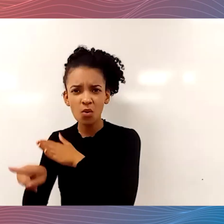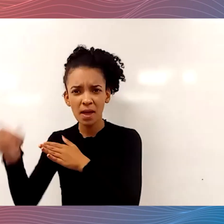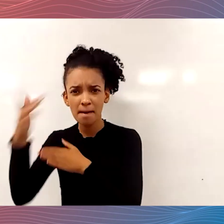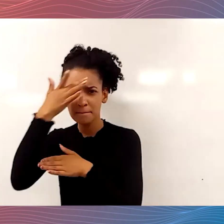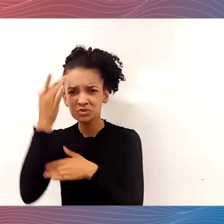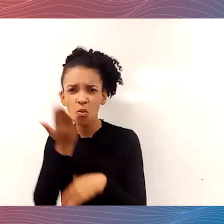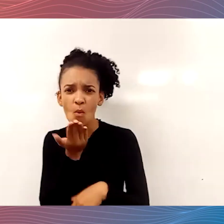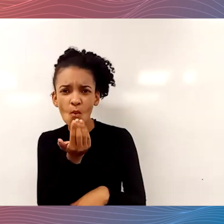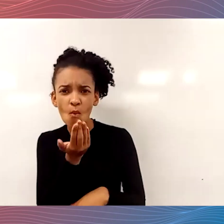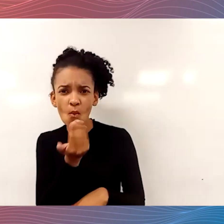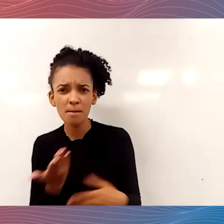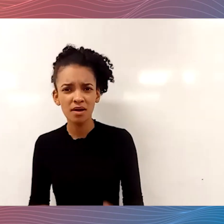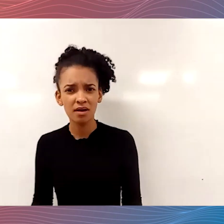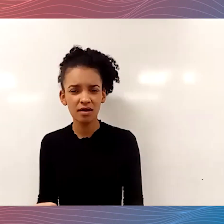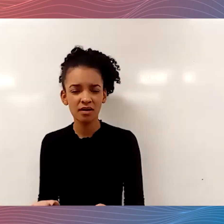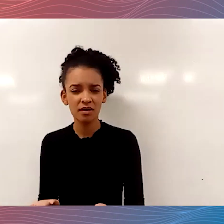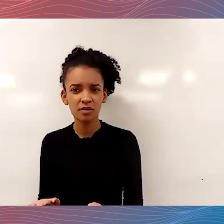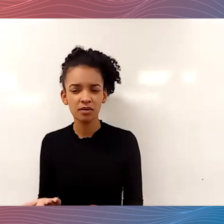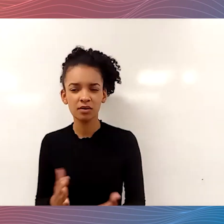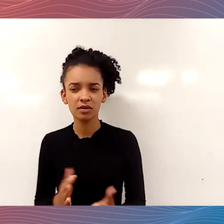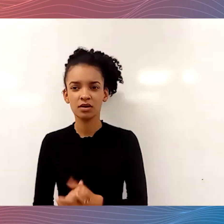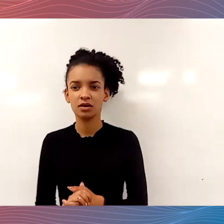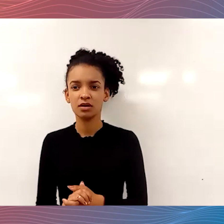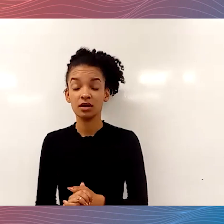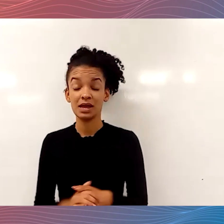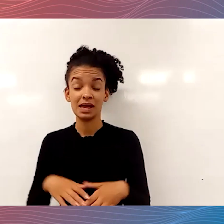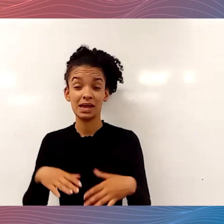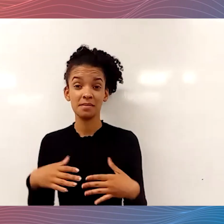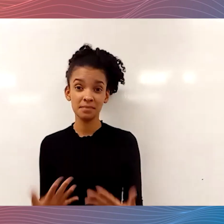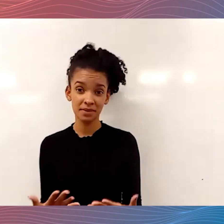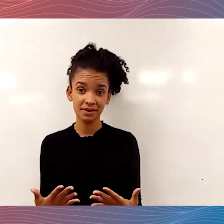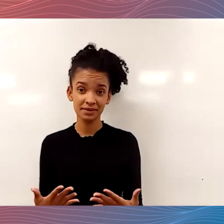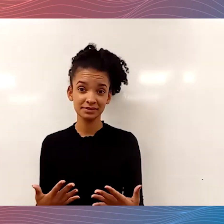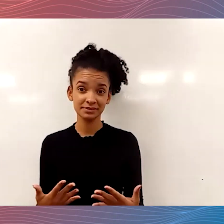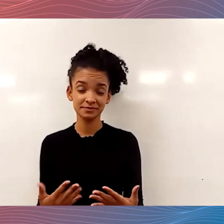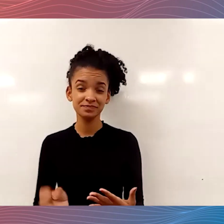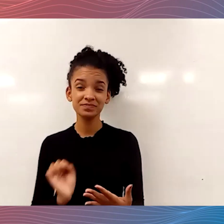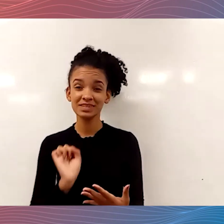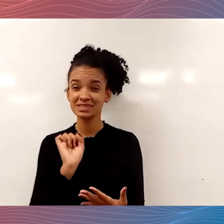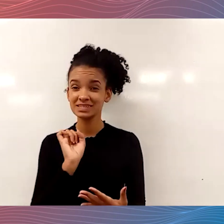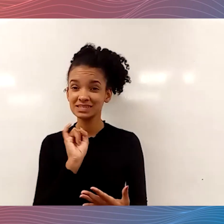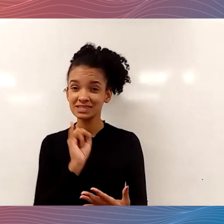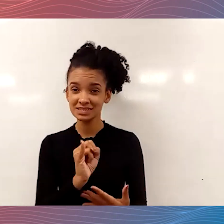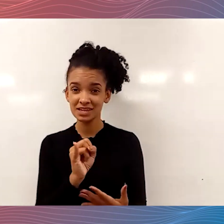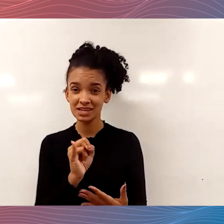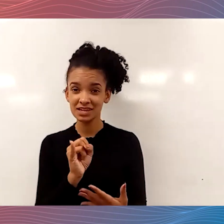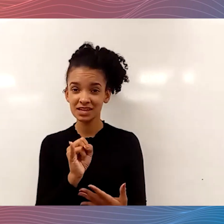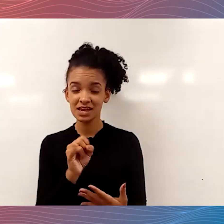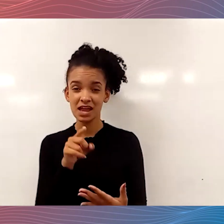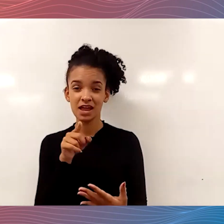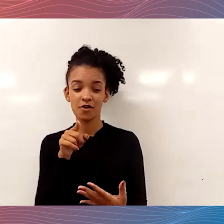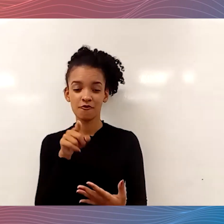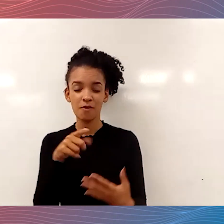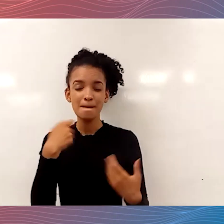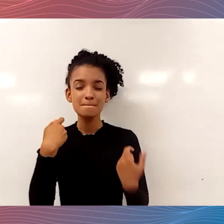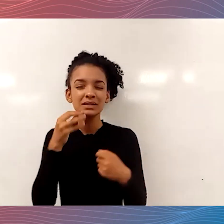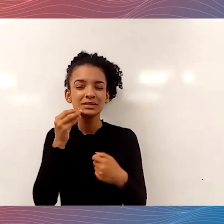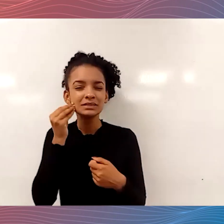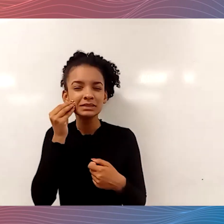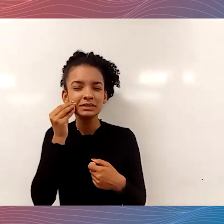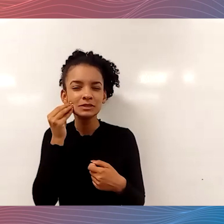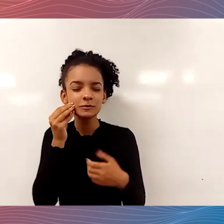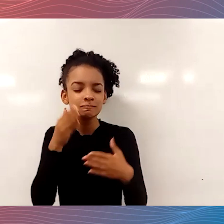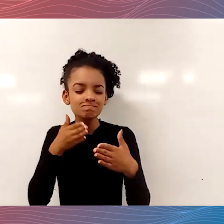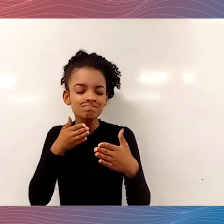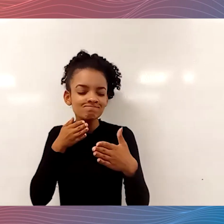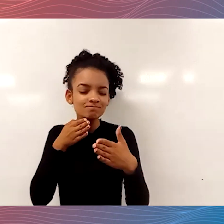no homem. Enquanto você não sair do limite do homem, né, você ainda, né? Irmão, no